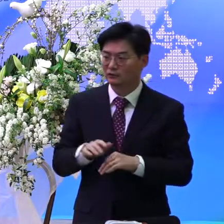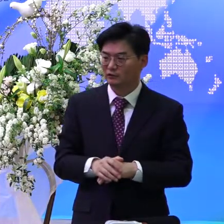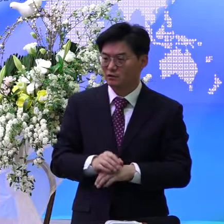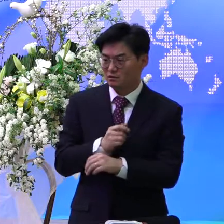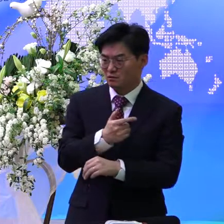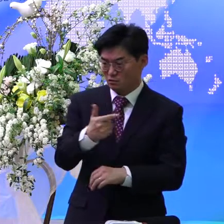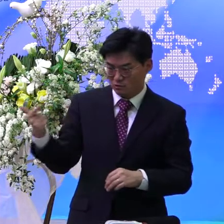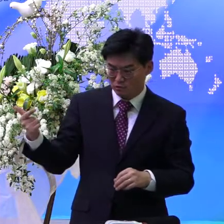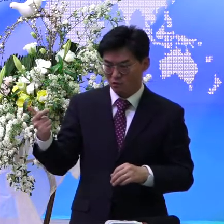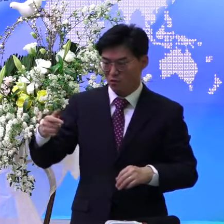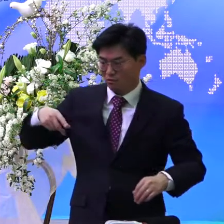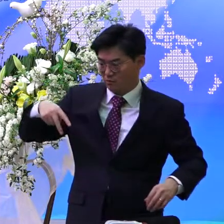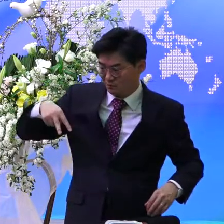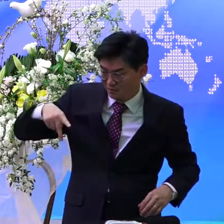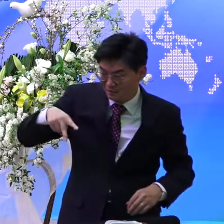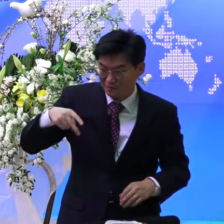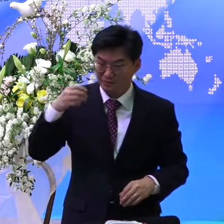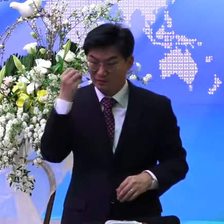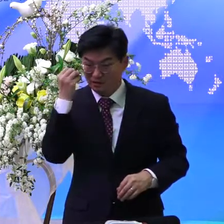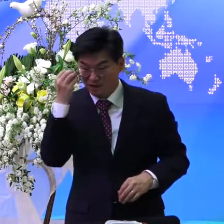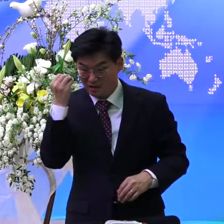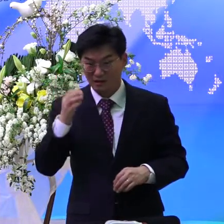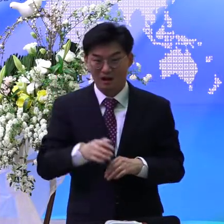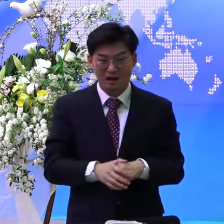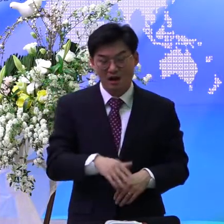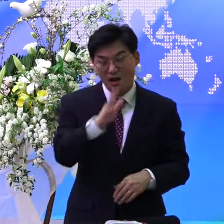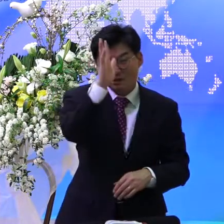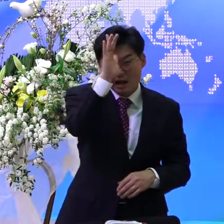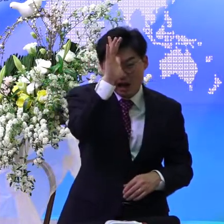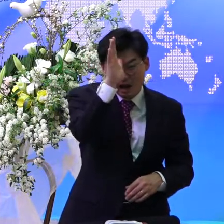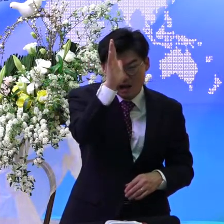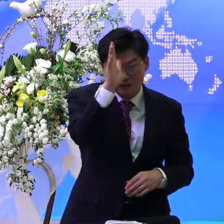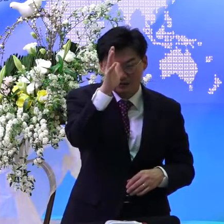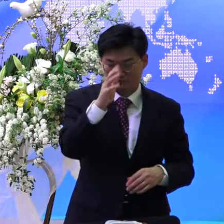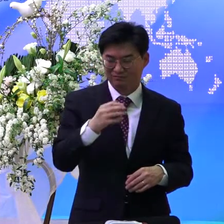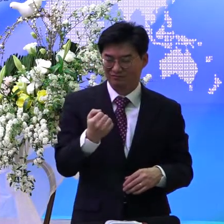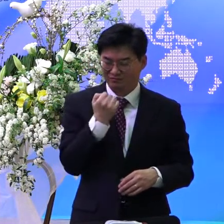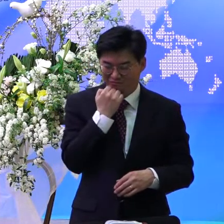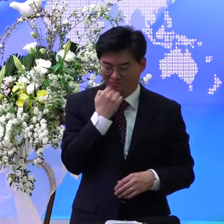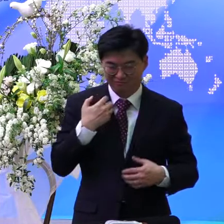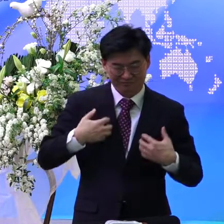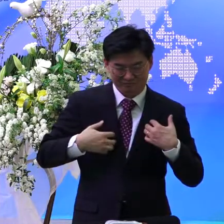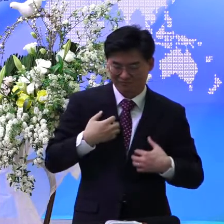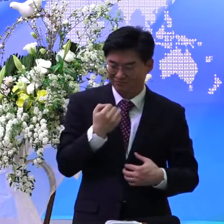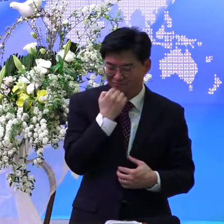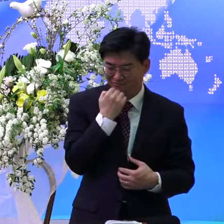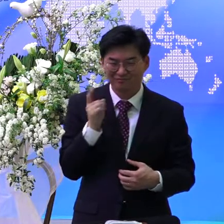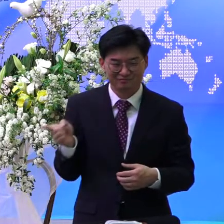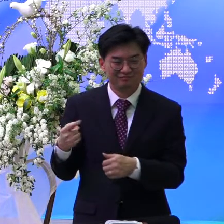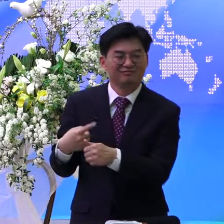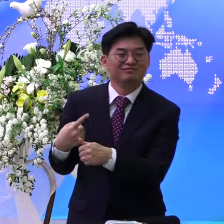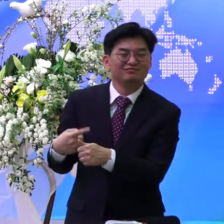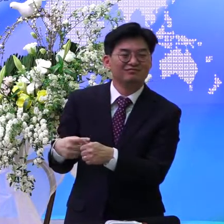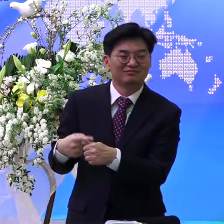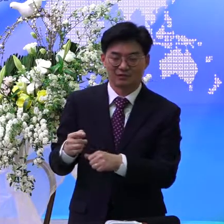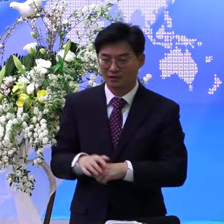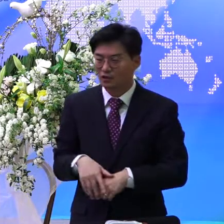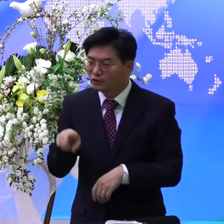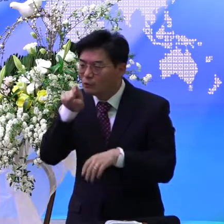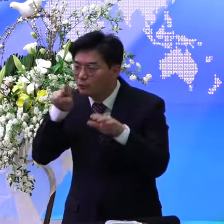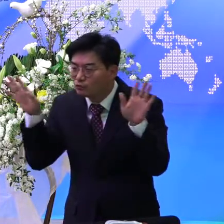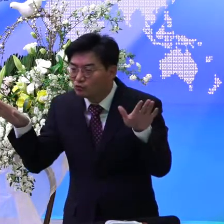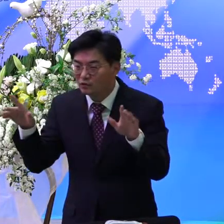크고 걷는 모습도 이상한데 그것을 보면서 깔깔거리며 놀렸습니다. 이 새끼